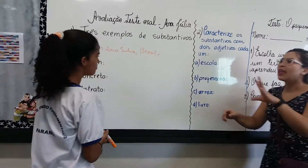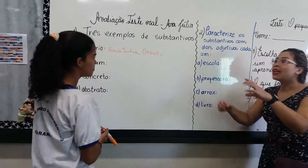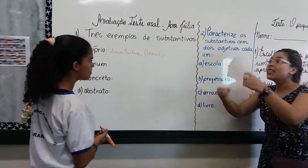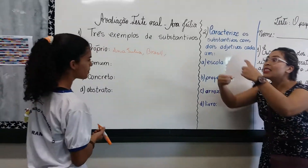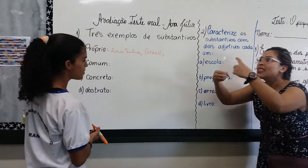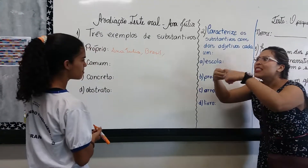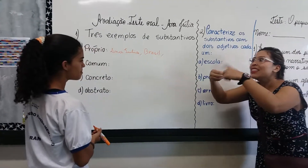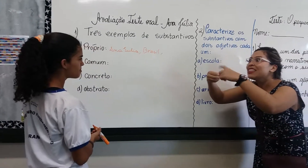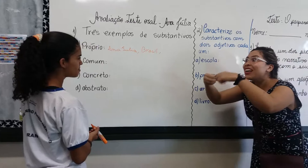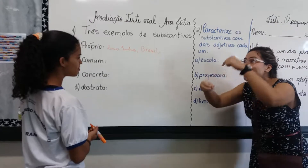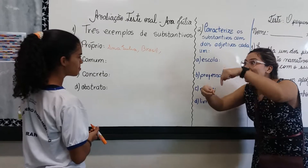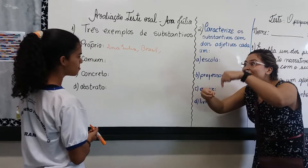dos adjetivos.